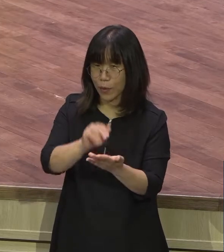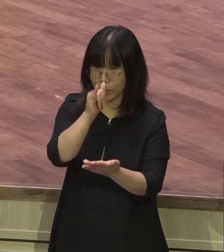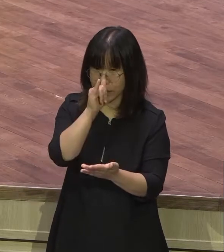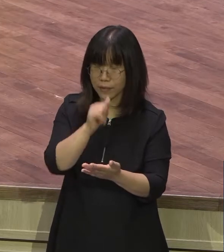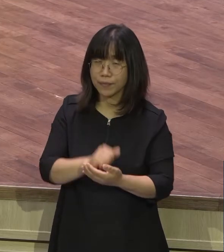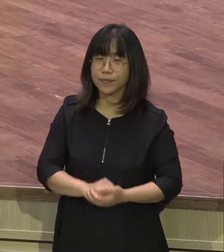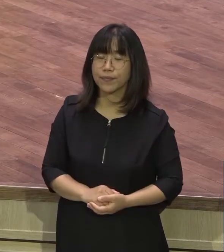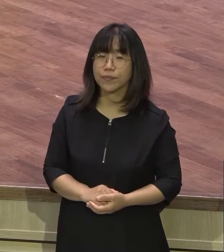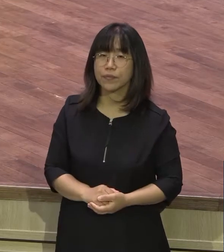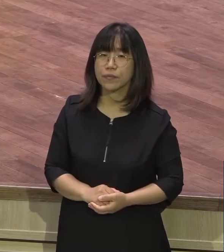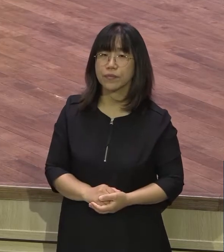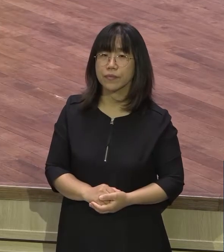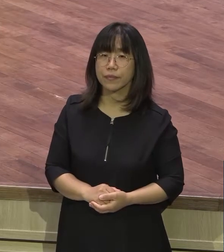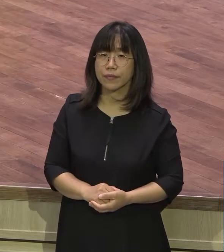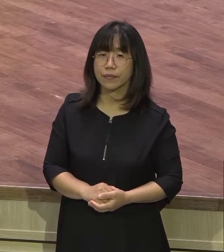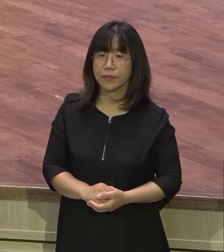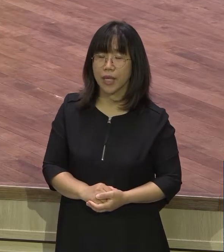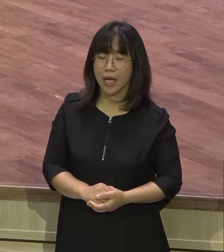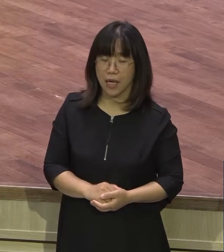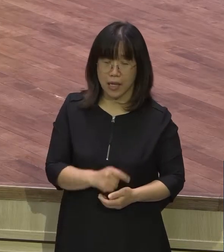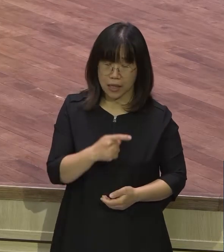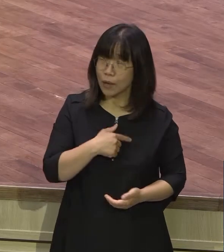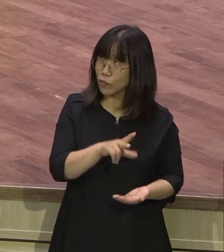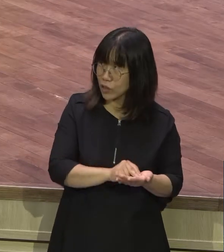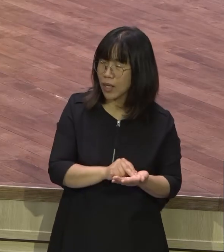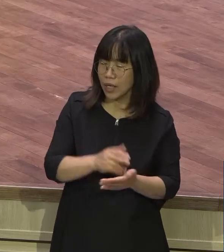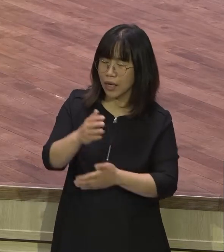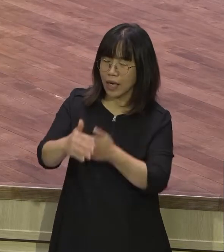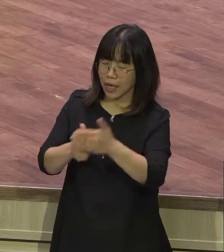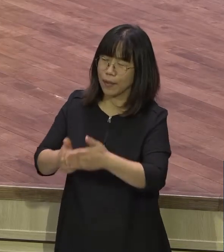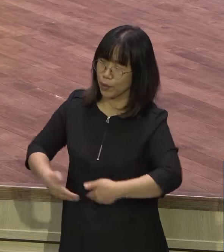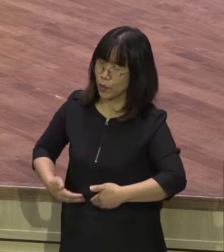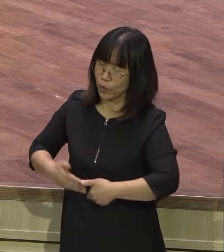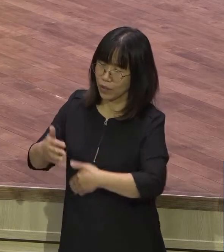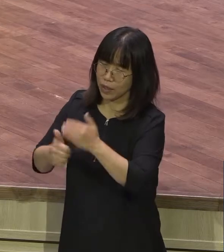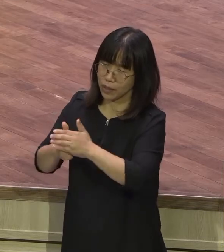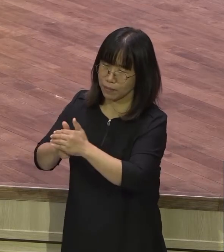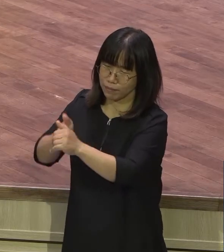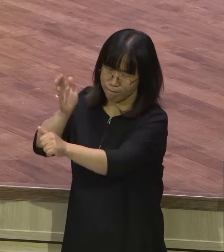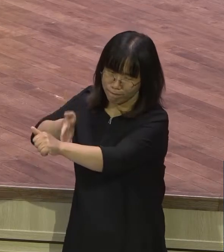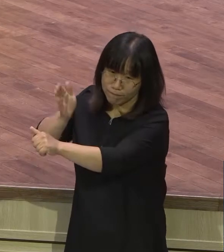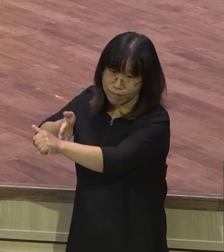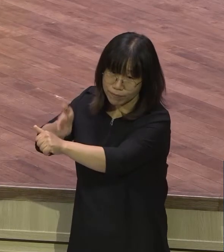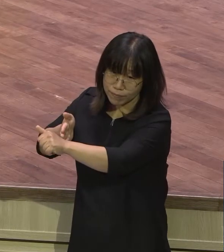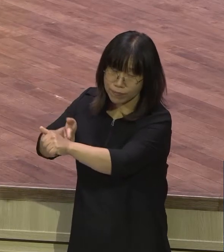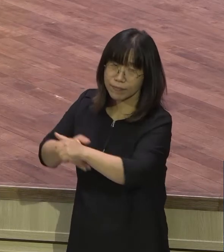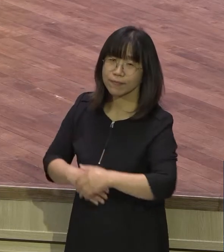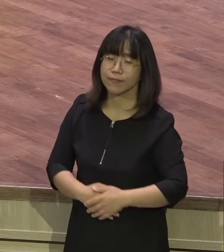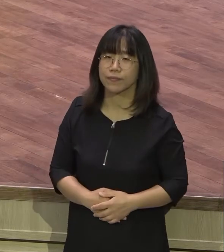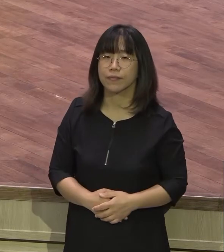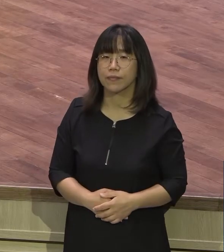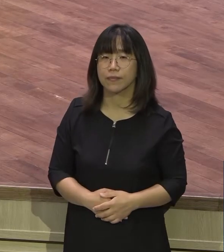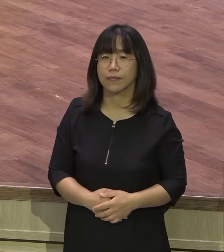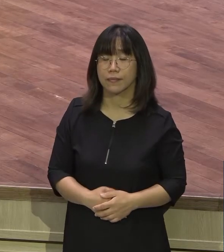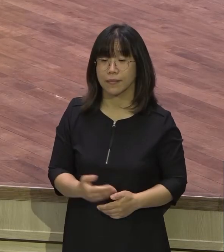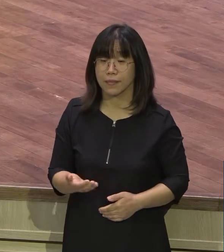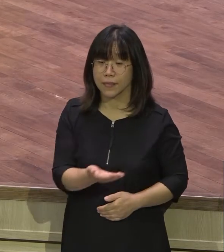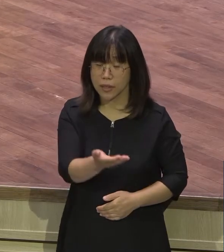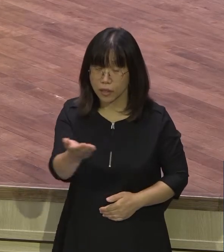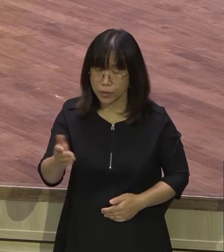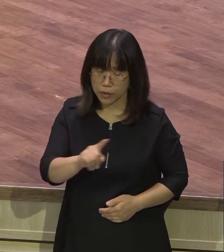기도하라고. 그래서 하나님이 필요하자. 하나님이 도와주시고 하나님 응답하신 걸 체험하라고. 여러분